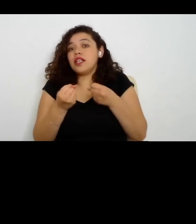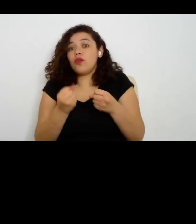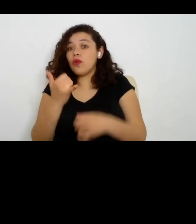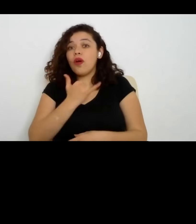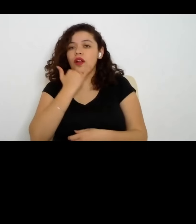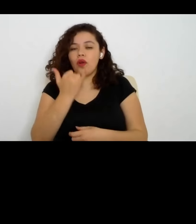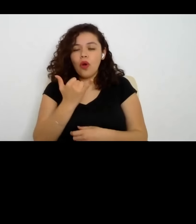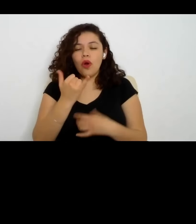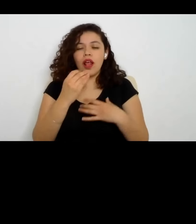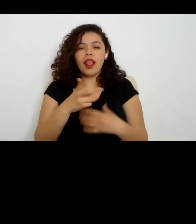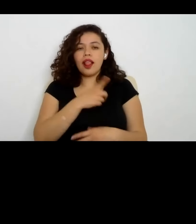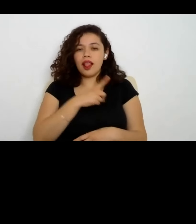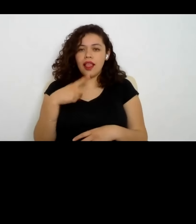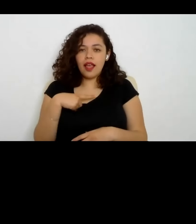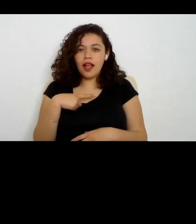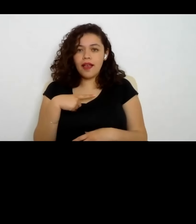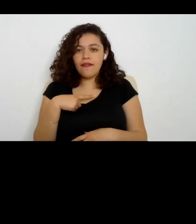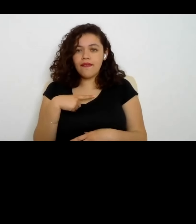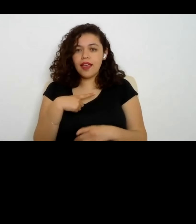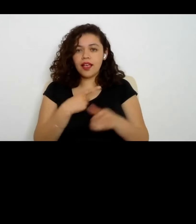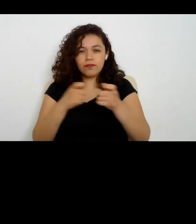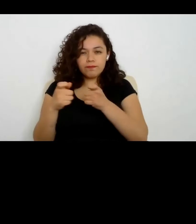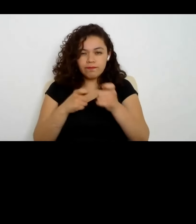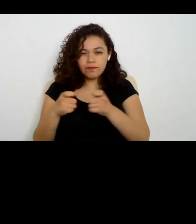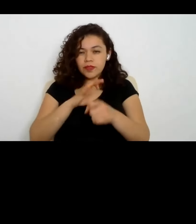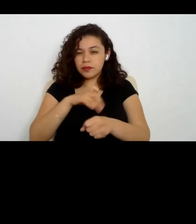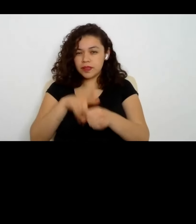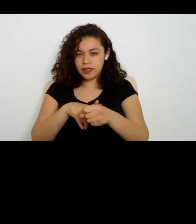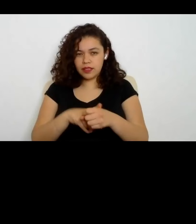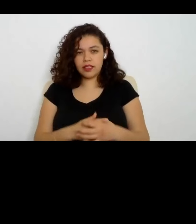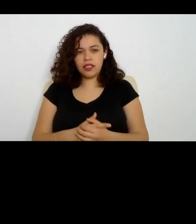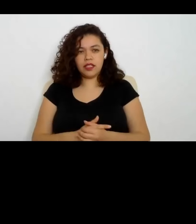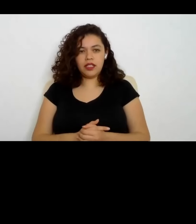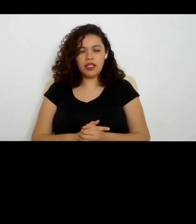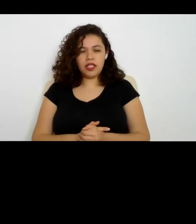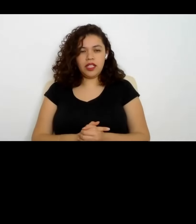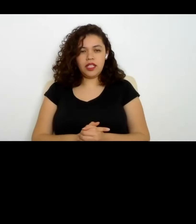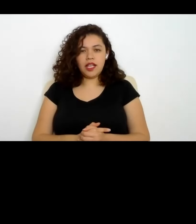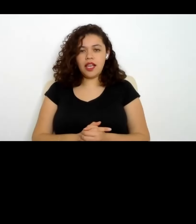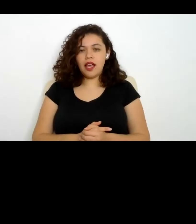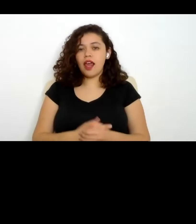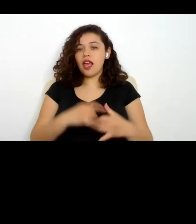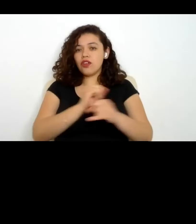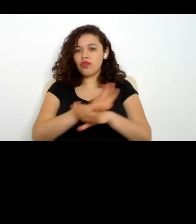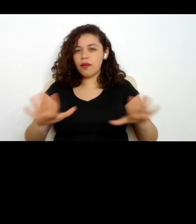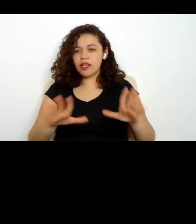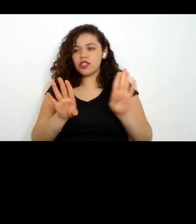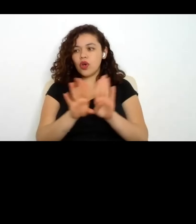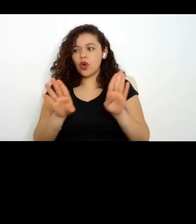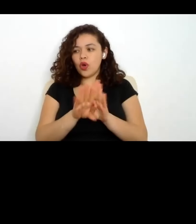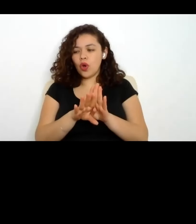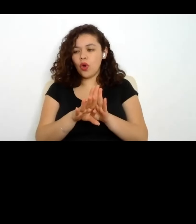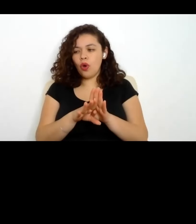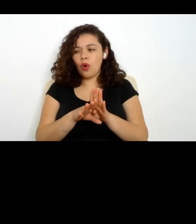un manejo específico, ¿no? Y nos habla de las vulneraciones a la seguridad de los datos personales